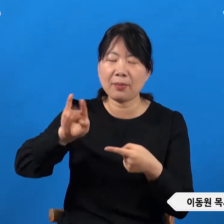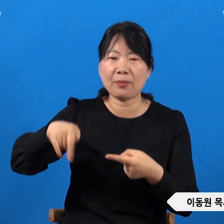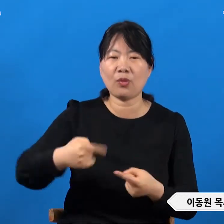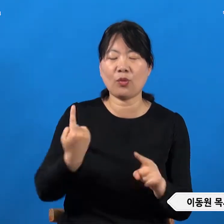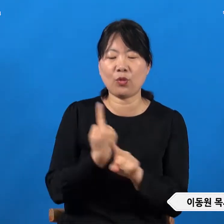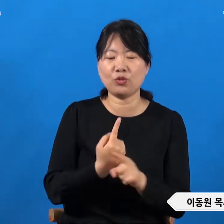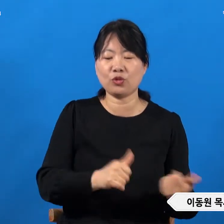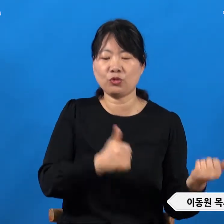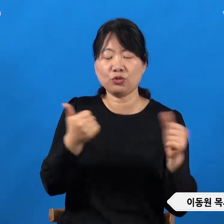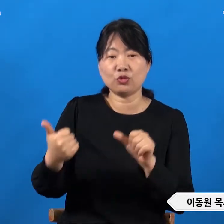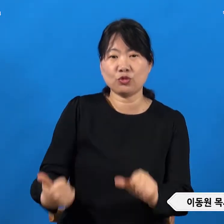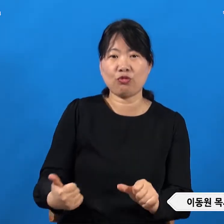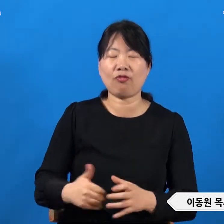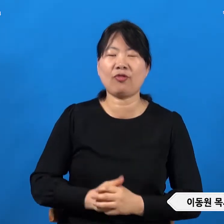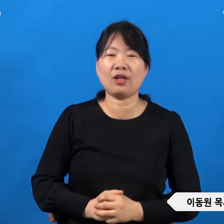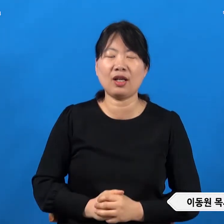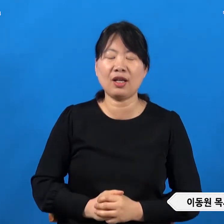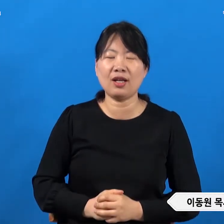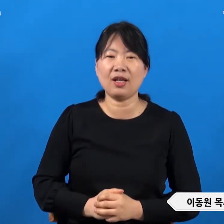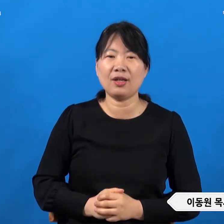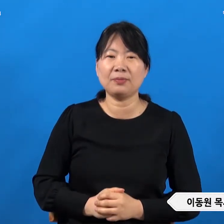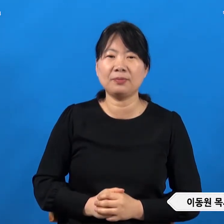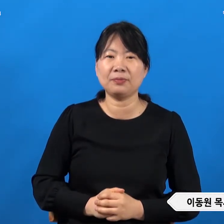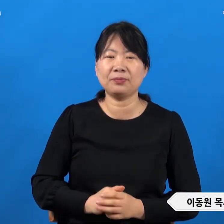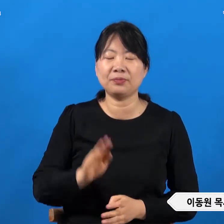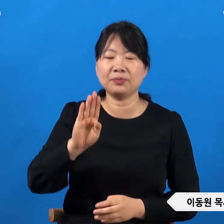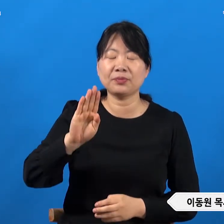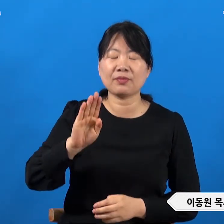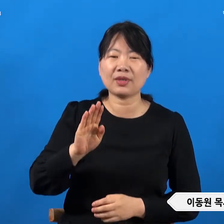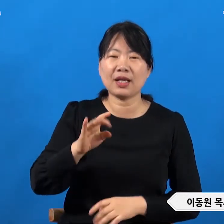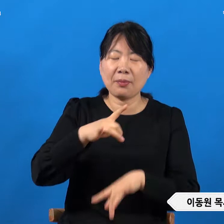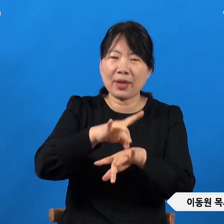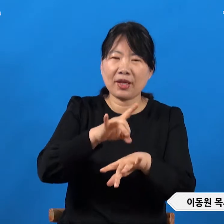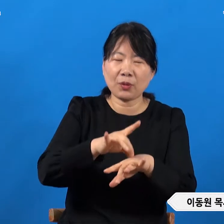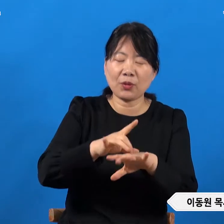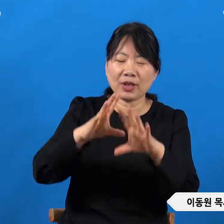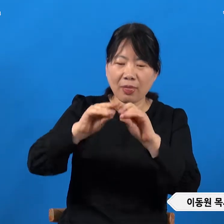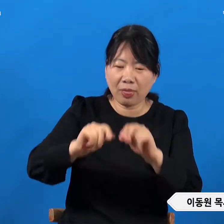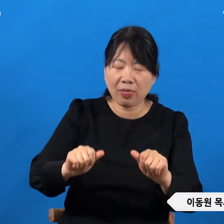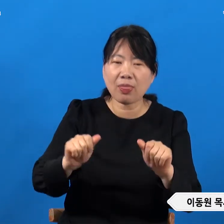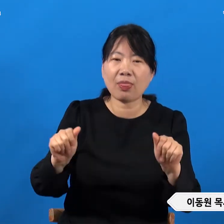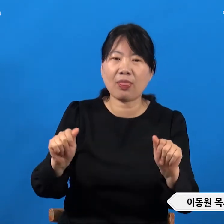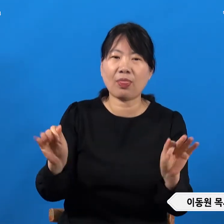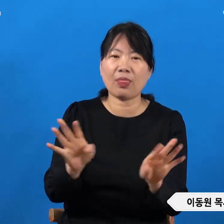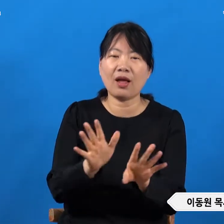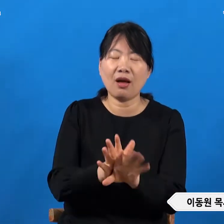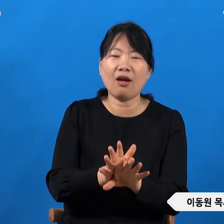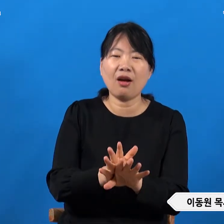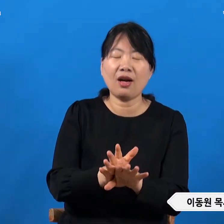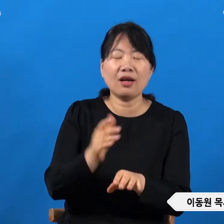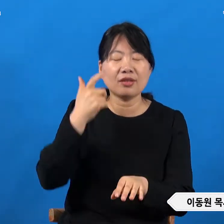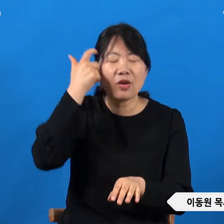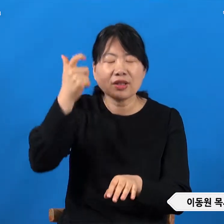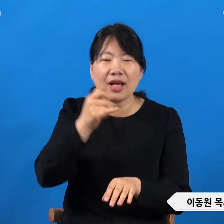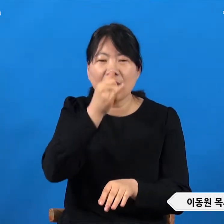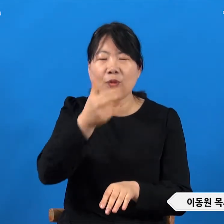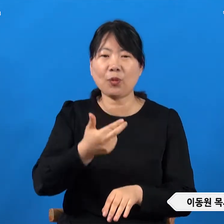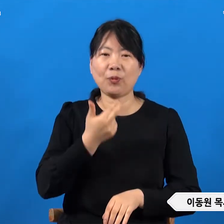100번 고쳐주고 백골이 진토되어 넋이라도 잊고 없고 그 다음 마지막이